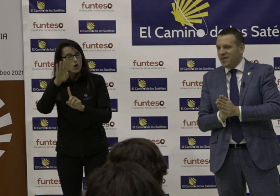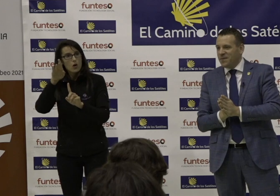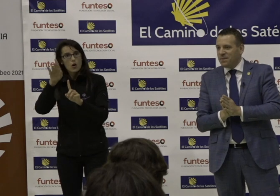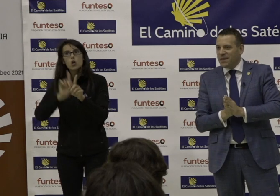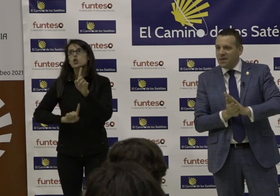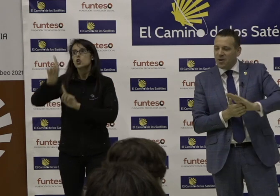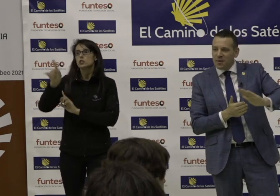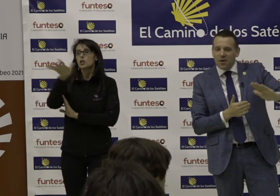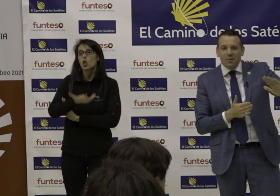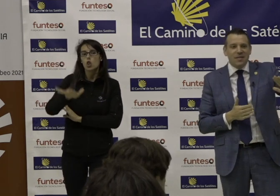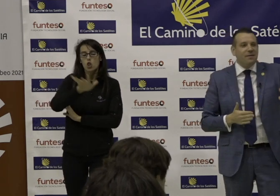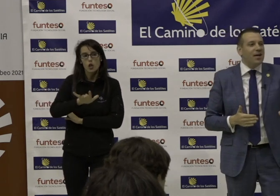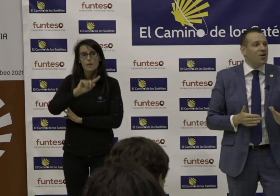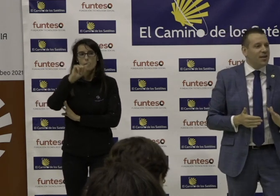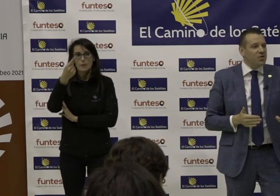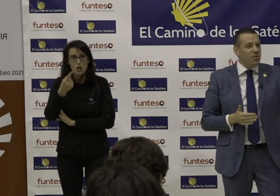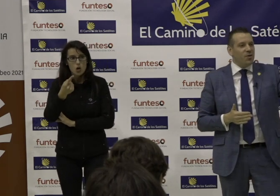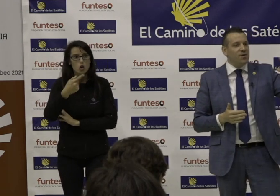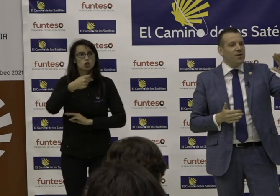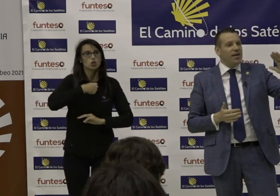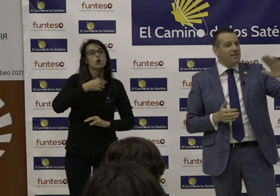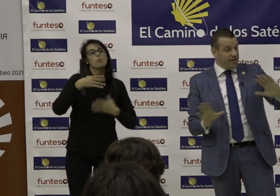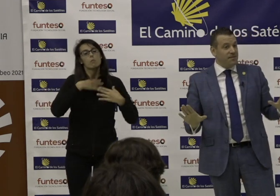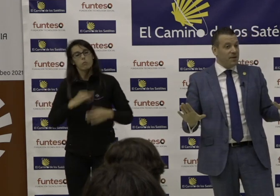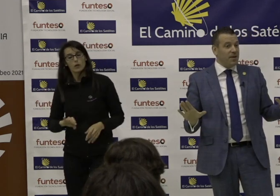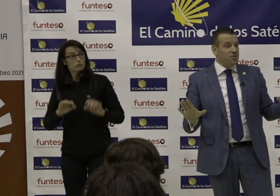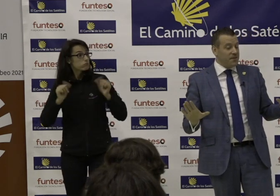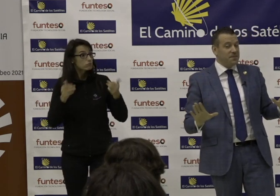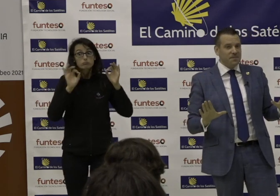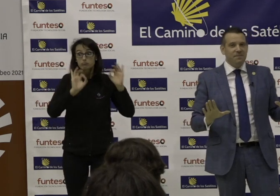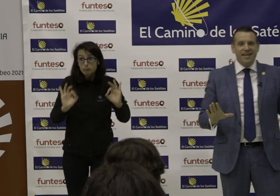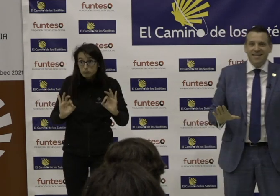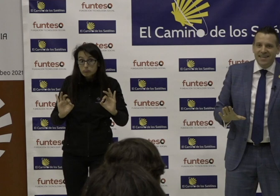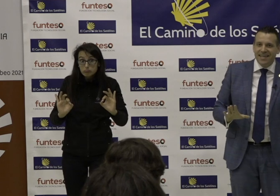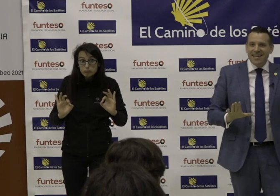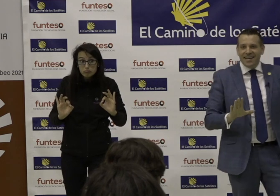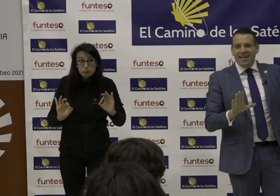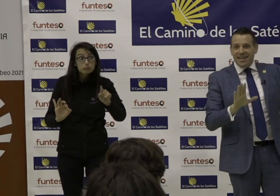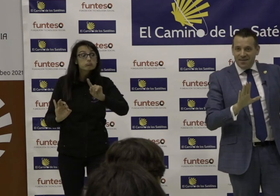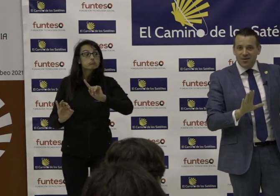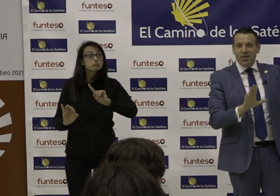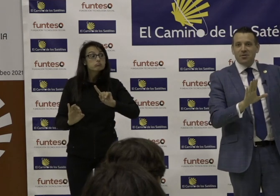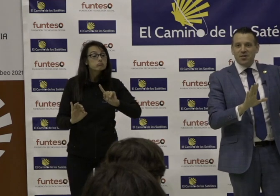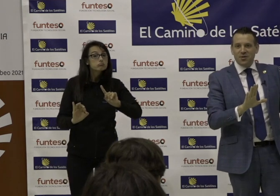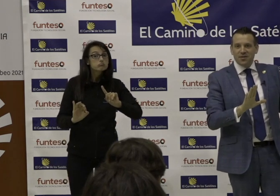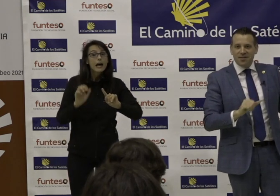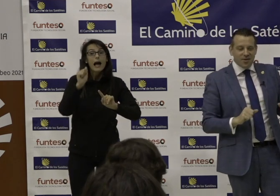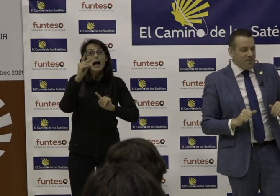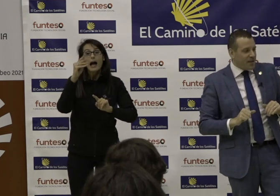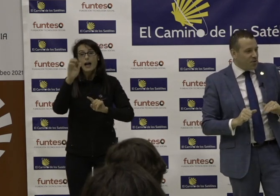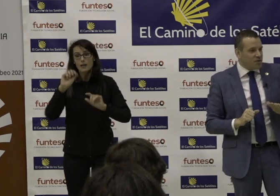el norte. Pero primero vamos a trabajar con el yo puedo. ¿Ok? ¿Estáis preparados? ¿Sí? Venga. Adrián, nos tenemos